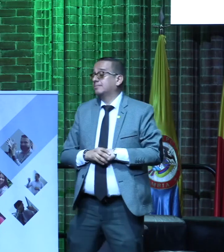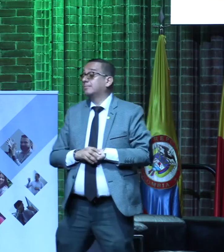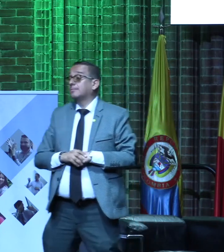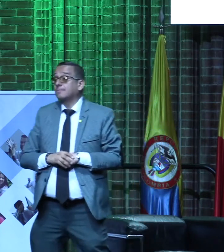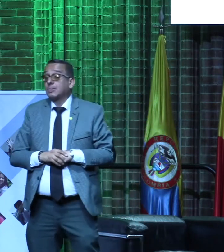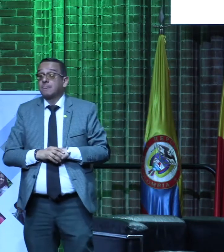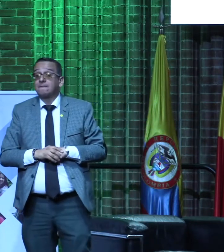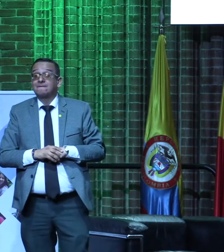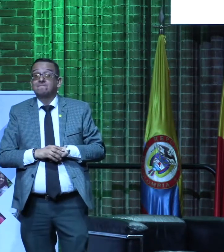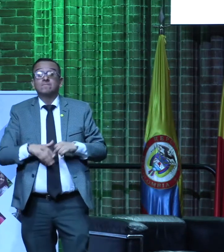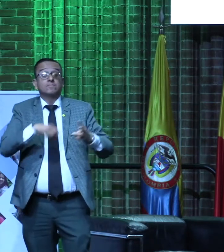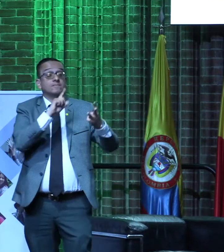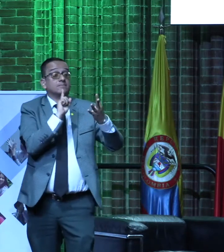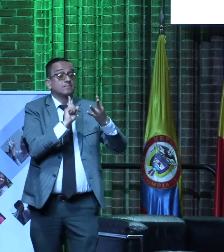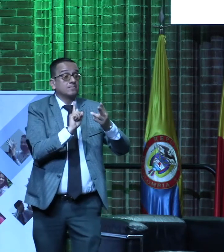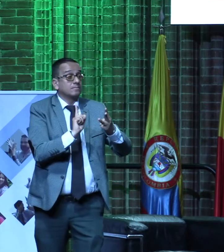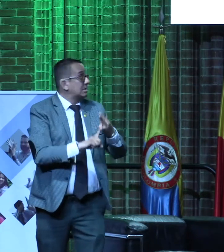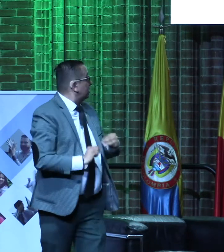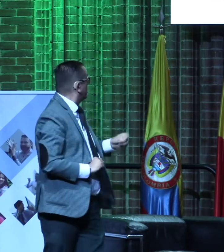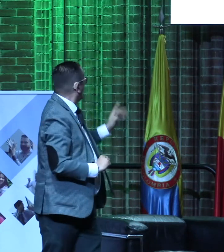muy positivo para el instituto.